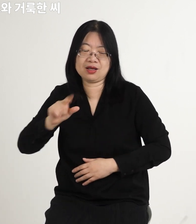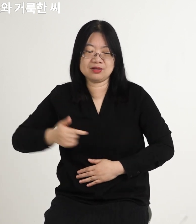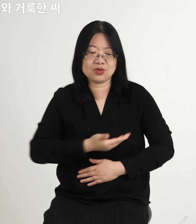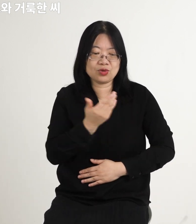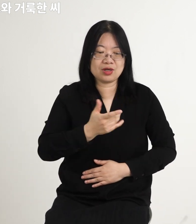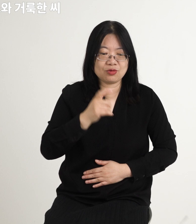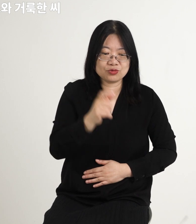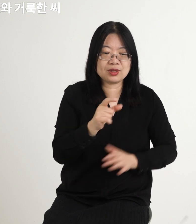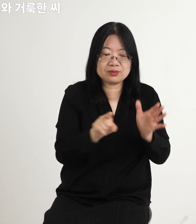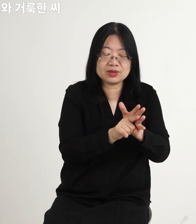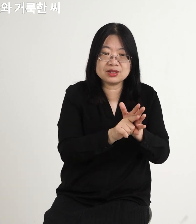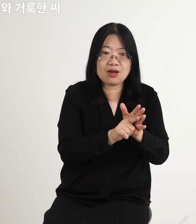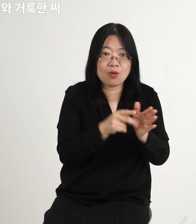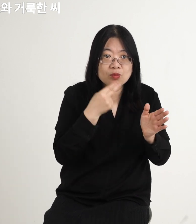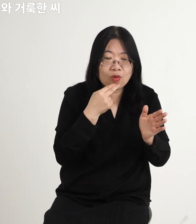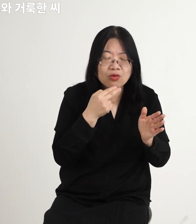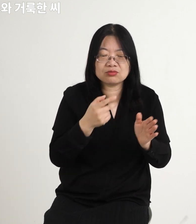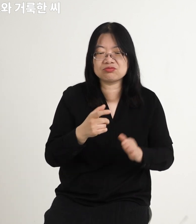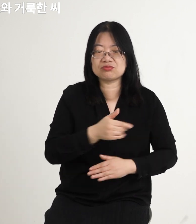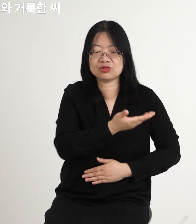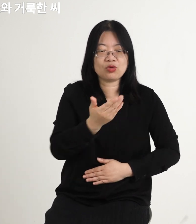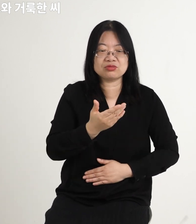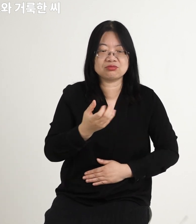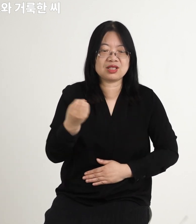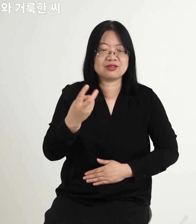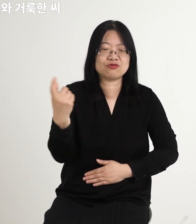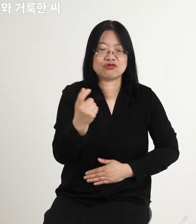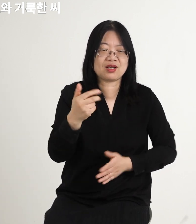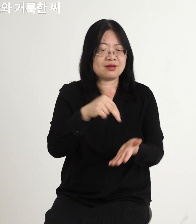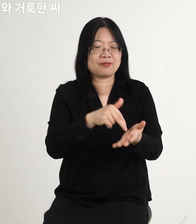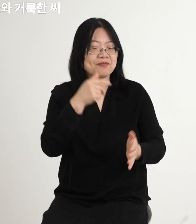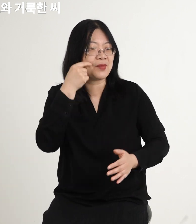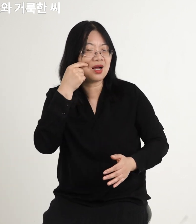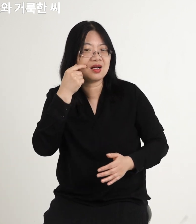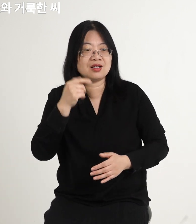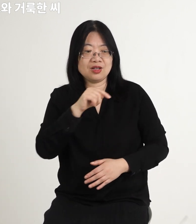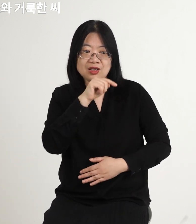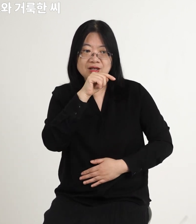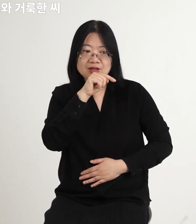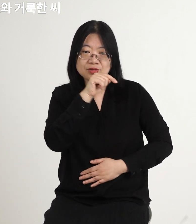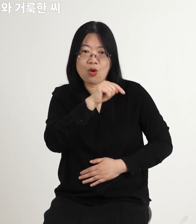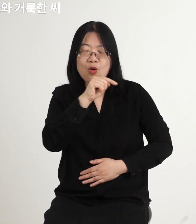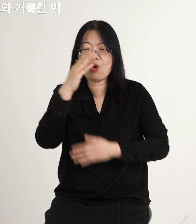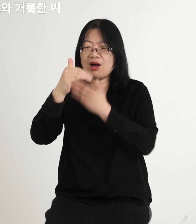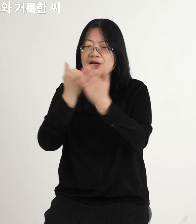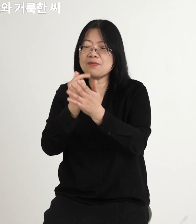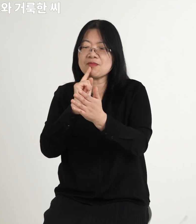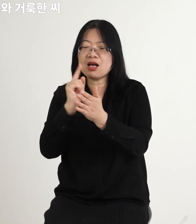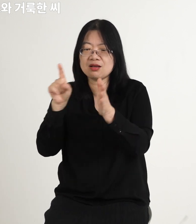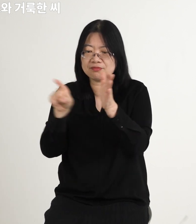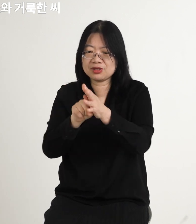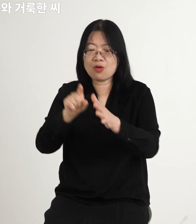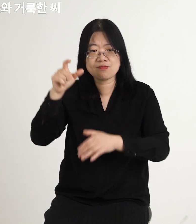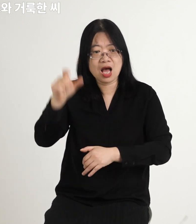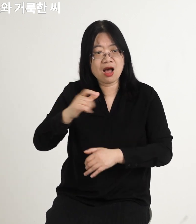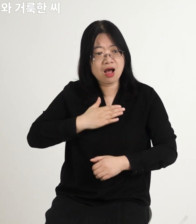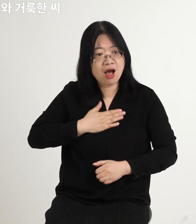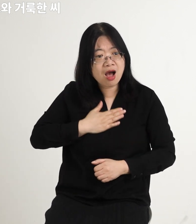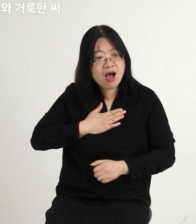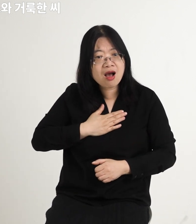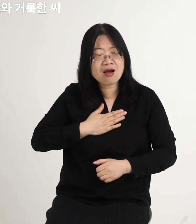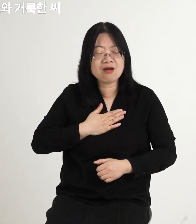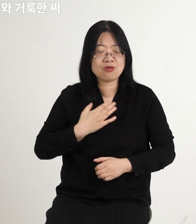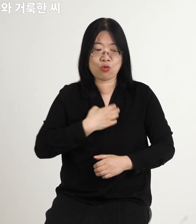굳게 서지 못하리라 하시니라. 이게 무슨 얘기냐 하면 내 말을 굳게 믿고 걱정하지 마라. 근데 만약에